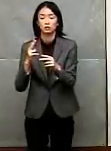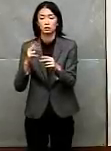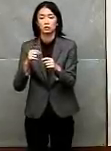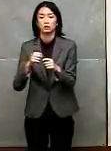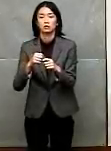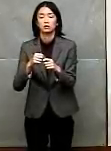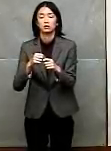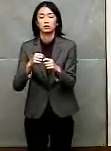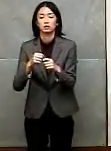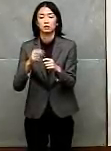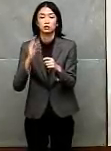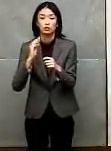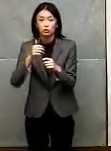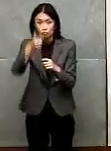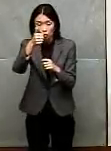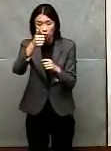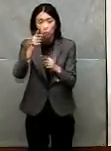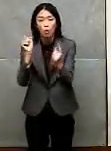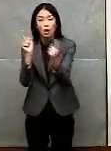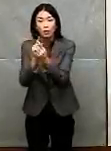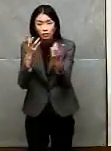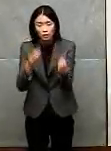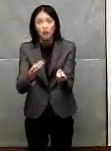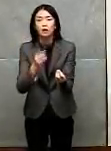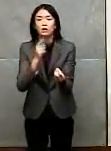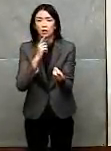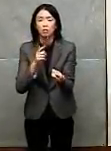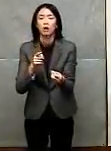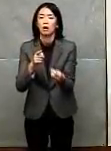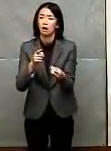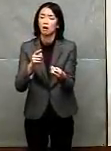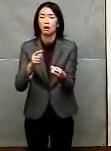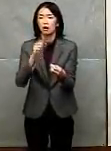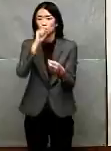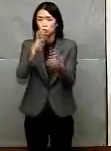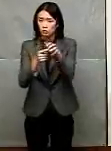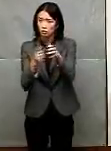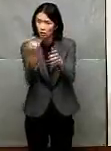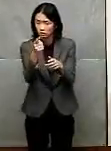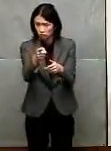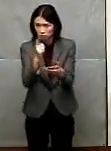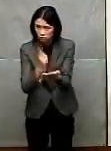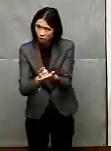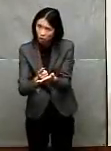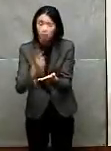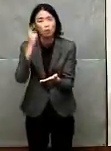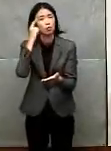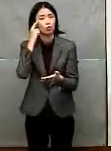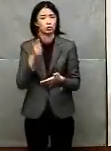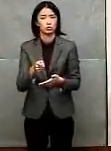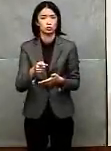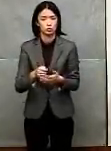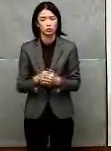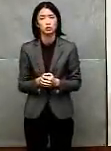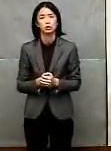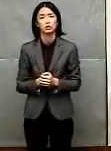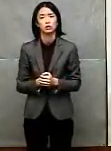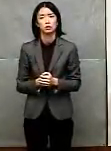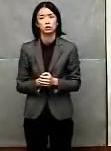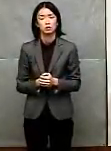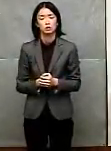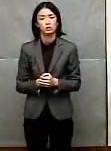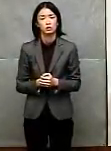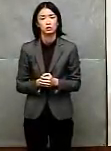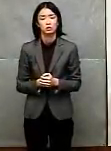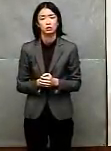単独でお会いしたのは吉村知事だけだったと思いますけれども、 はい、 どういうふうな理由でっていうふうな話は何